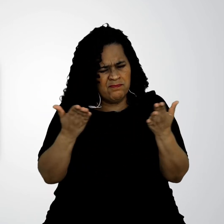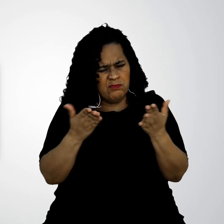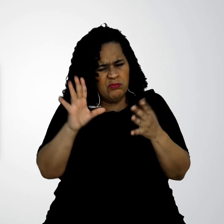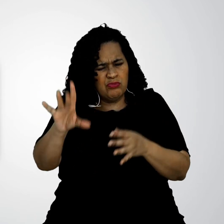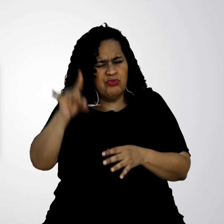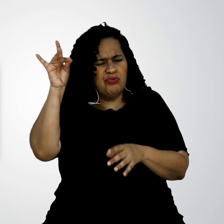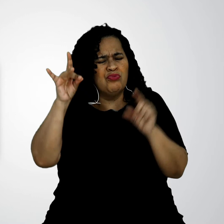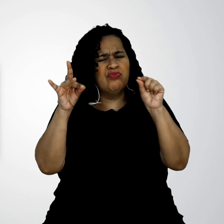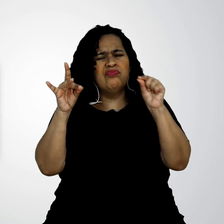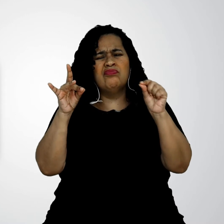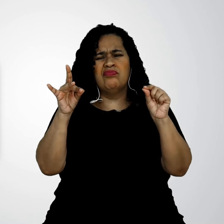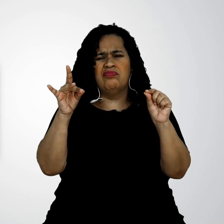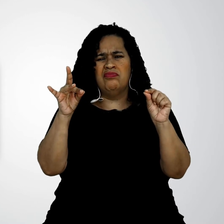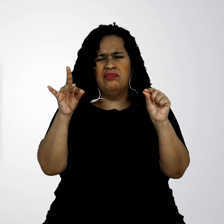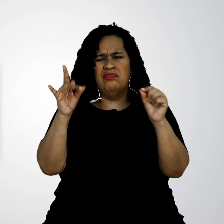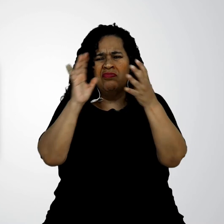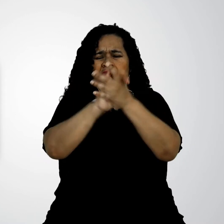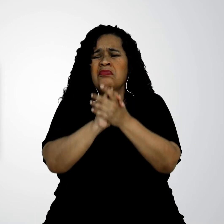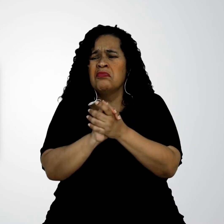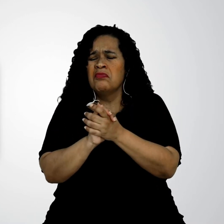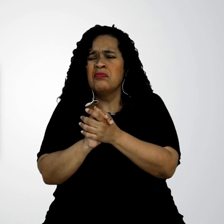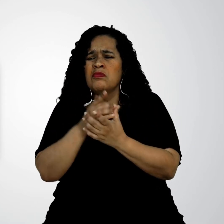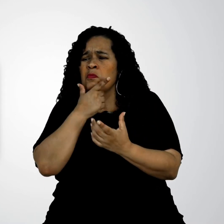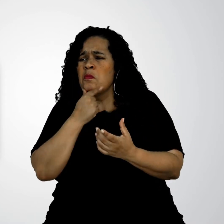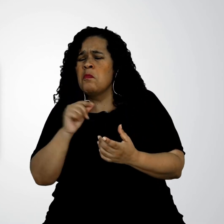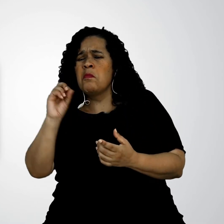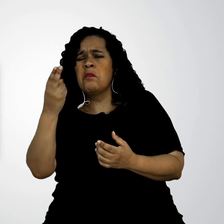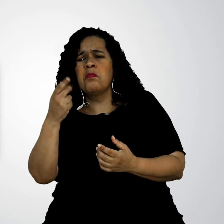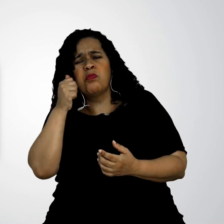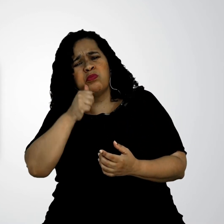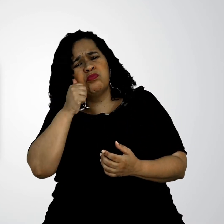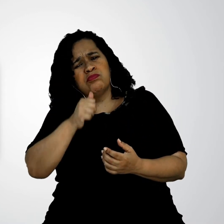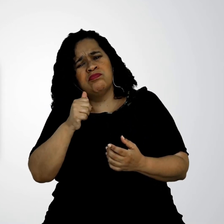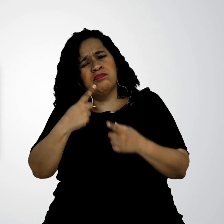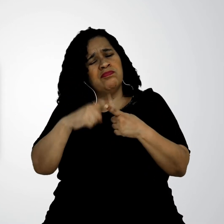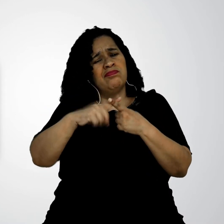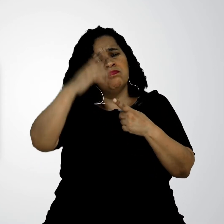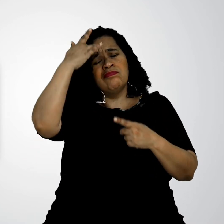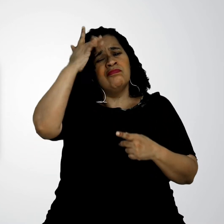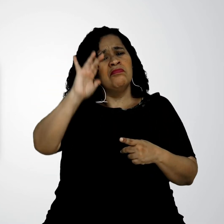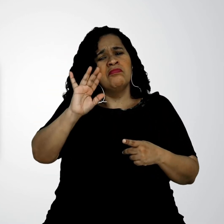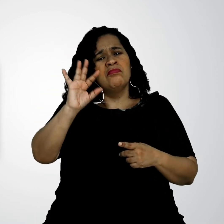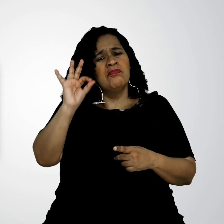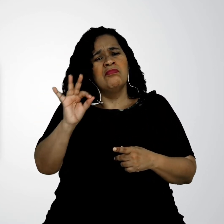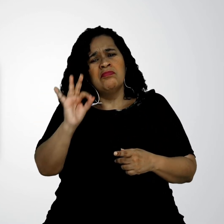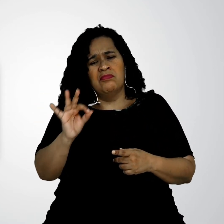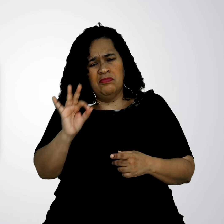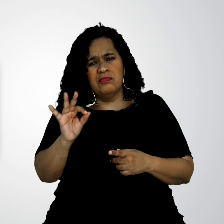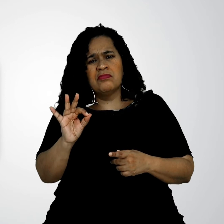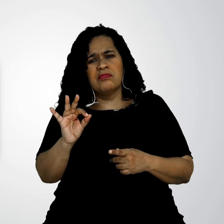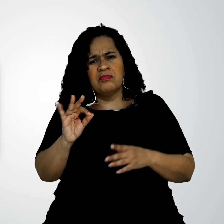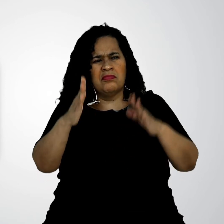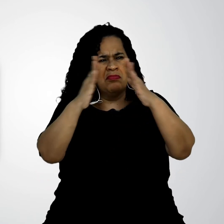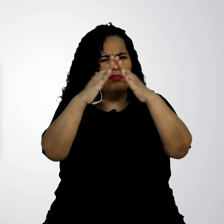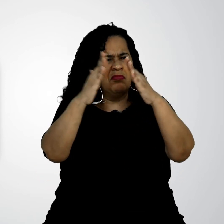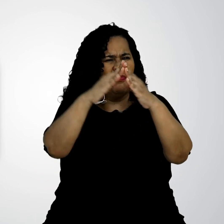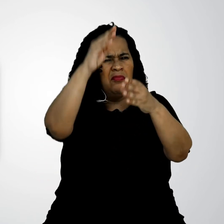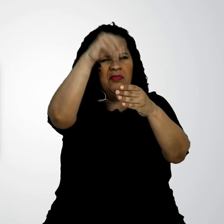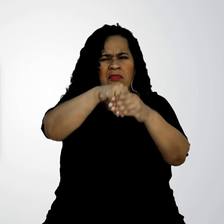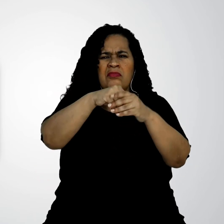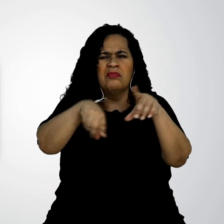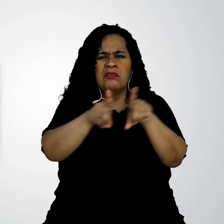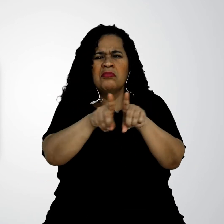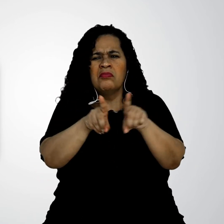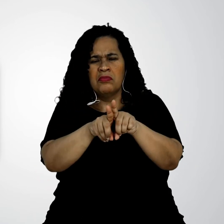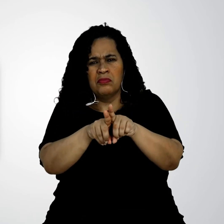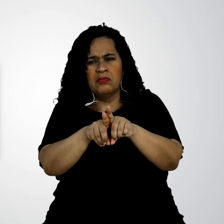que realmente marcaram a vida delas, ou influências, de fato, do contexto social em que elas foram inseridas, do lar. Ele diz que